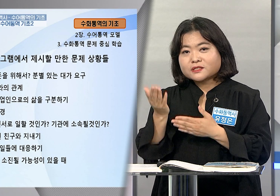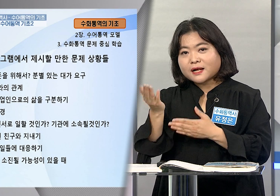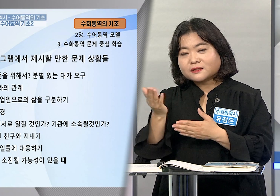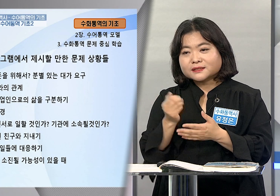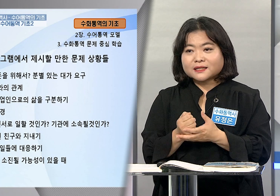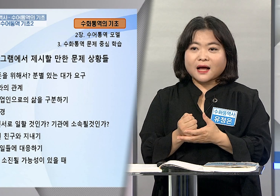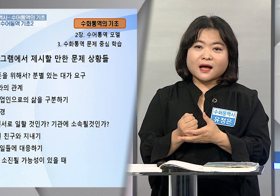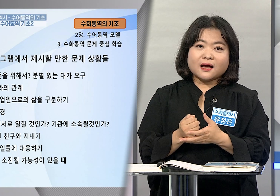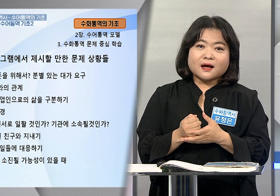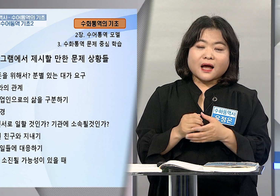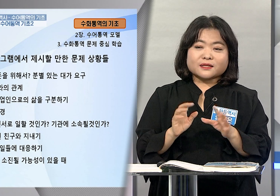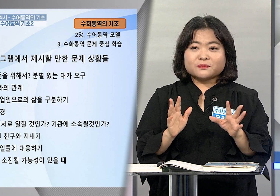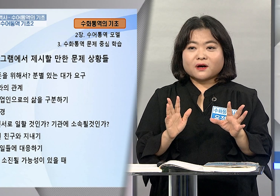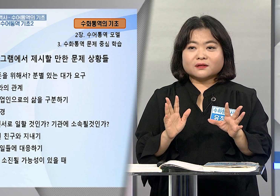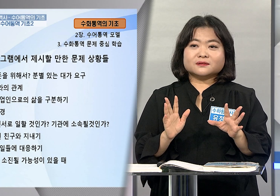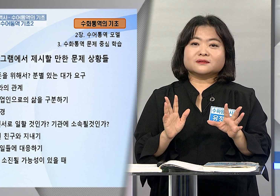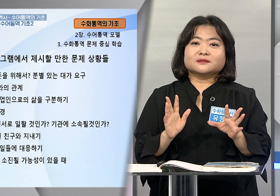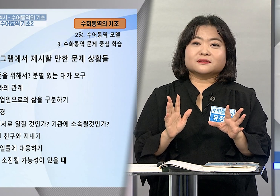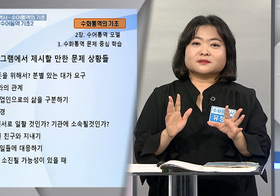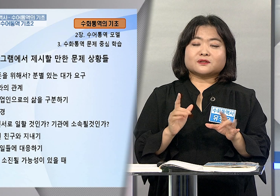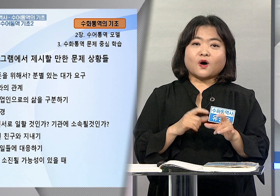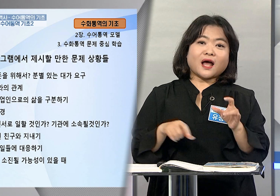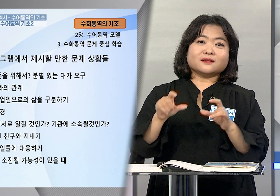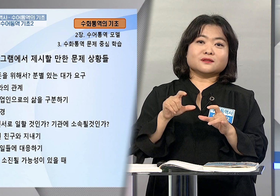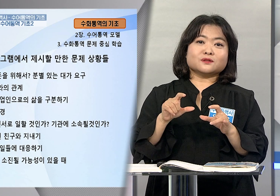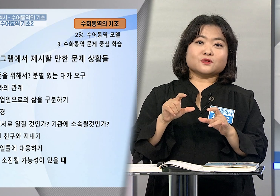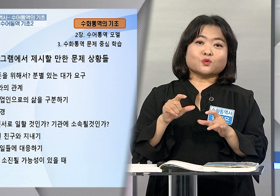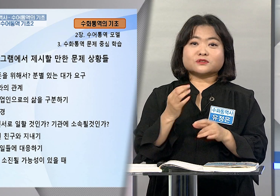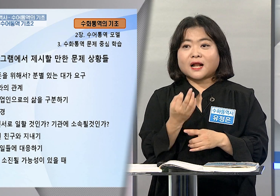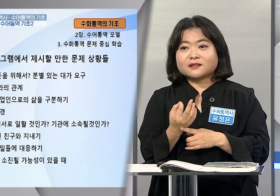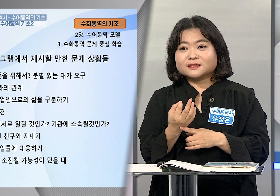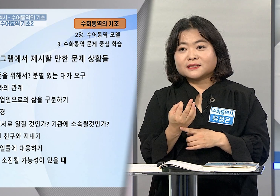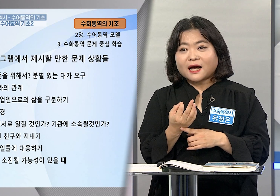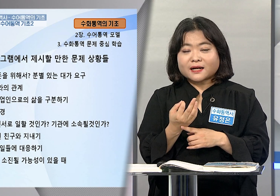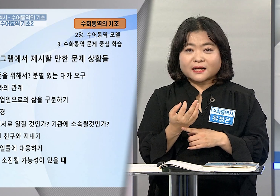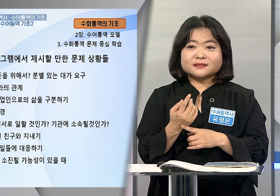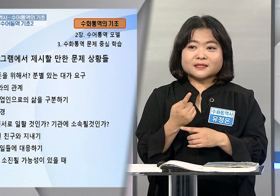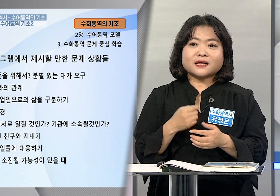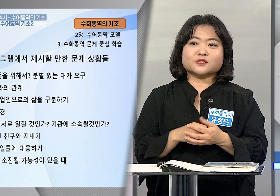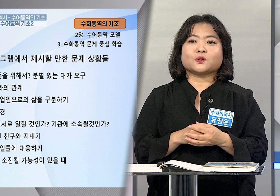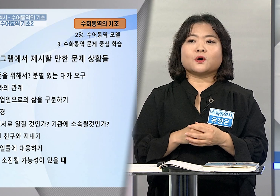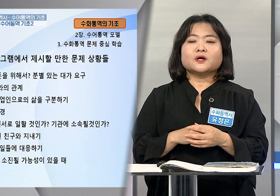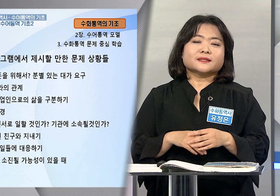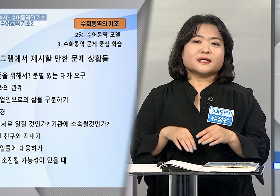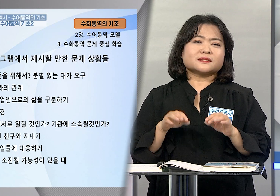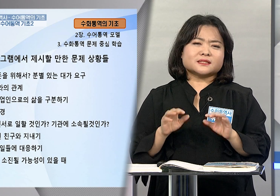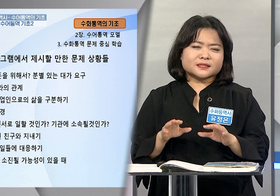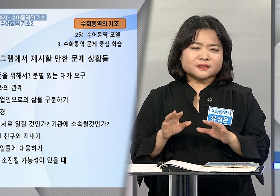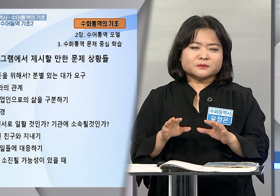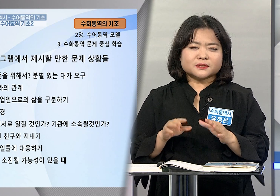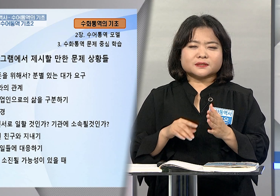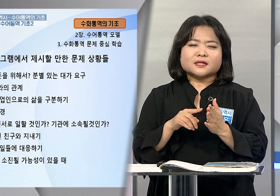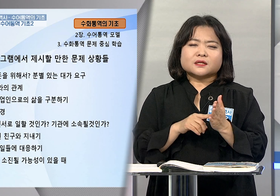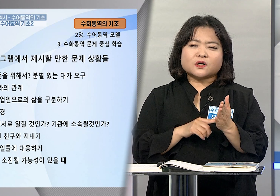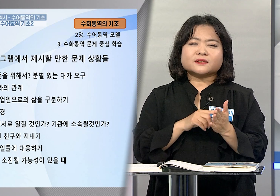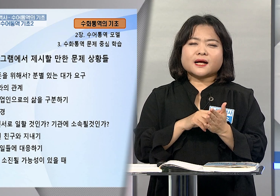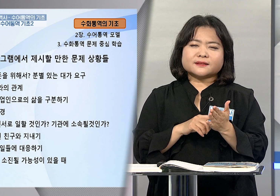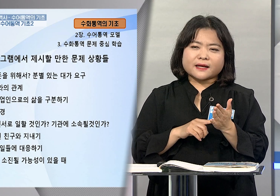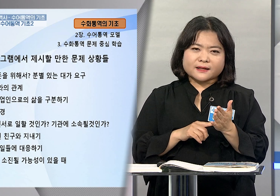할 것인가, 아니면 더한 요구를 할 것인가라는 이야기죠. 그래서 지금은 정당한